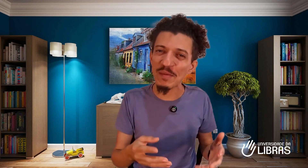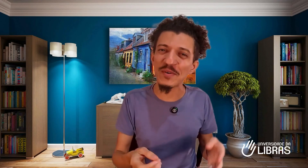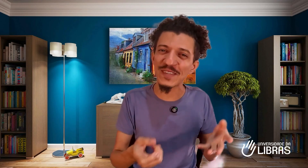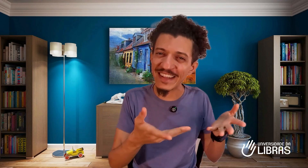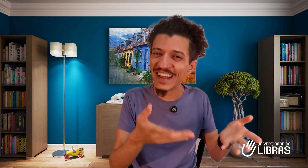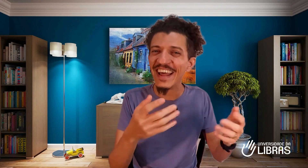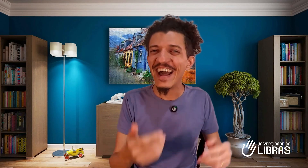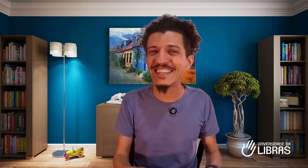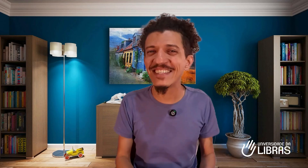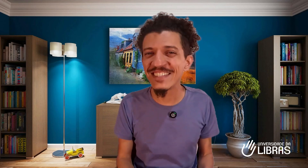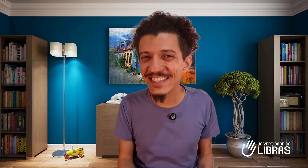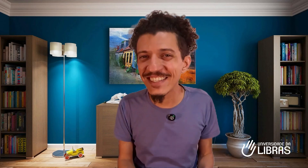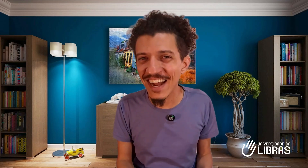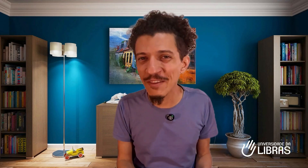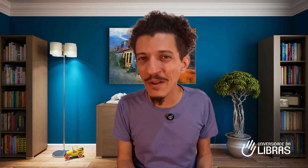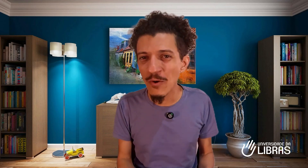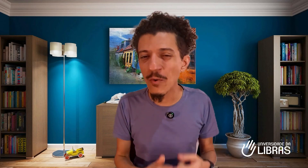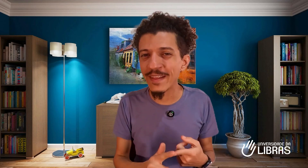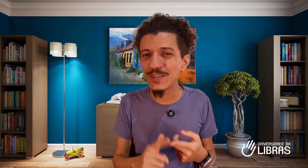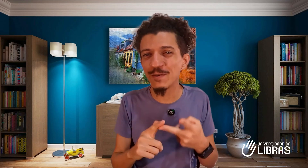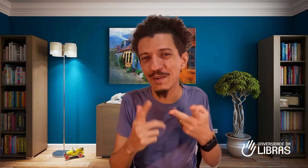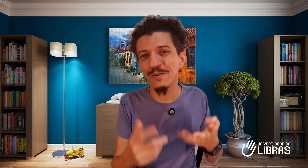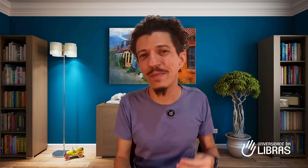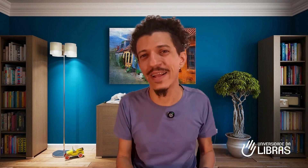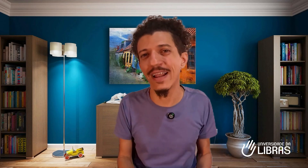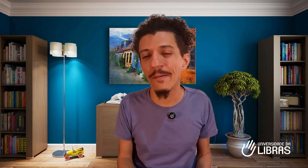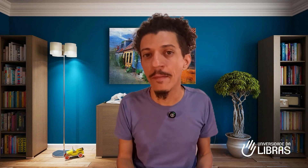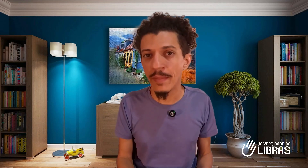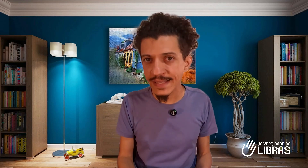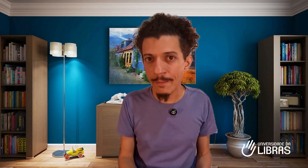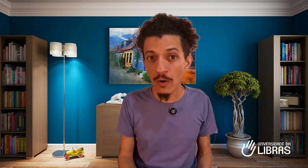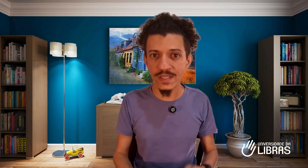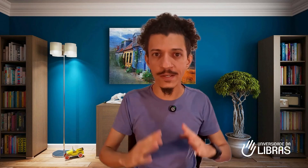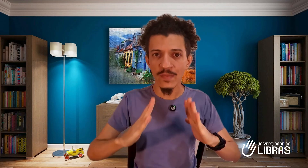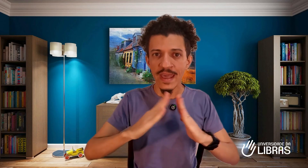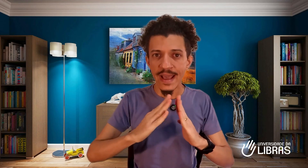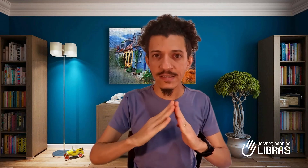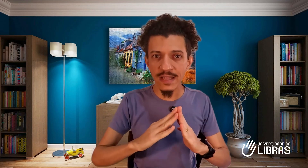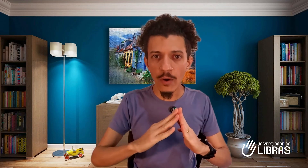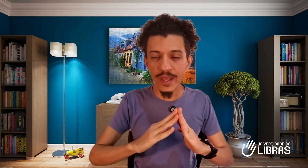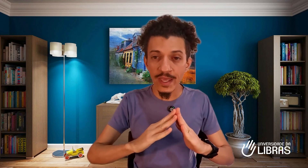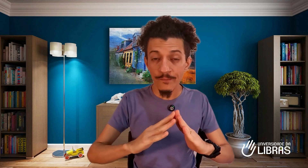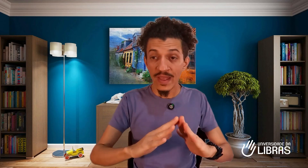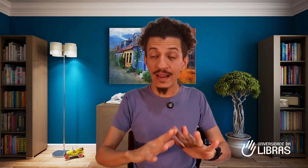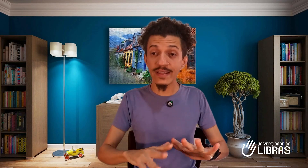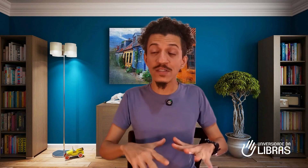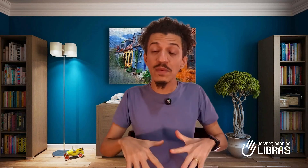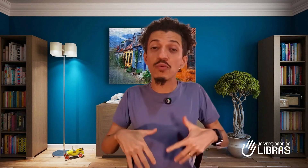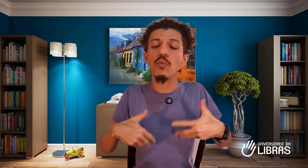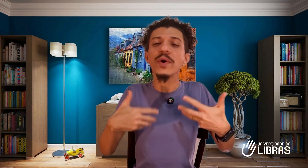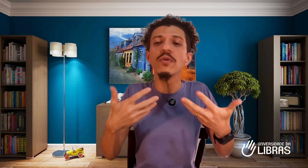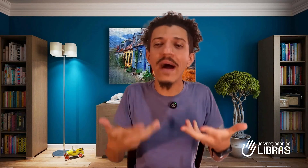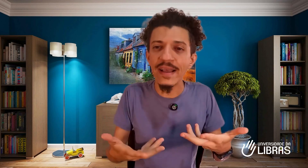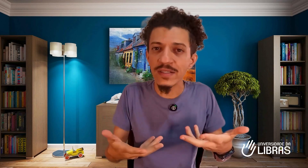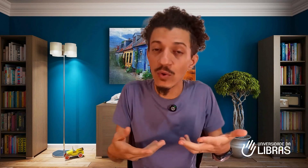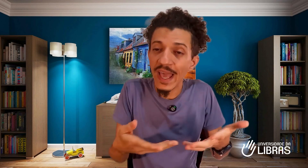pousada, a gente tinha deixado o guarda-chuva e a sombrinha lá. Percebe? Ou seja, esse sinal aqui, ele transmite muito mais do que